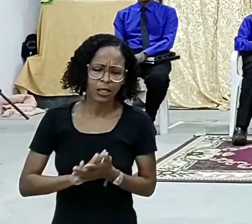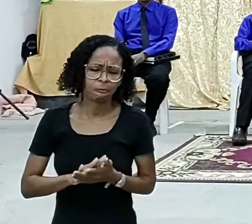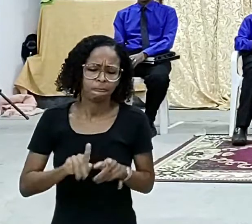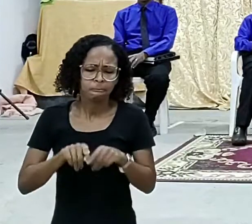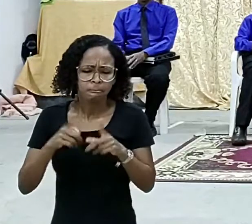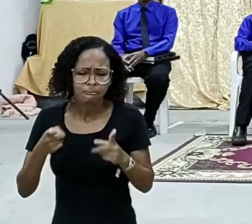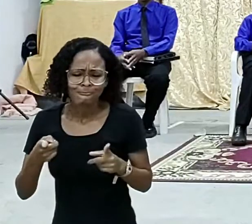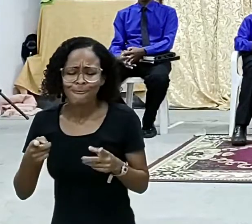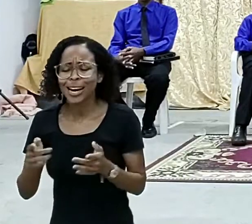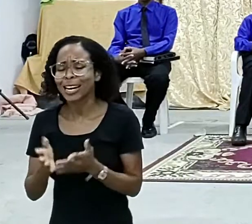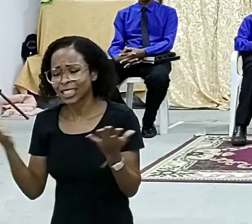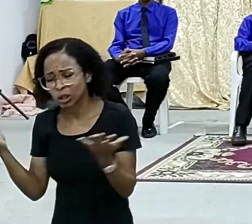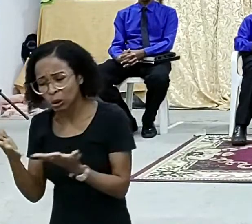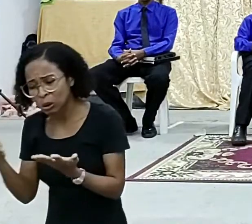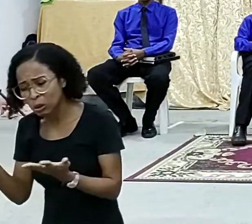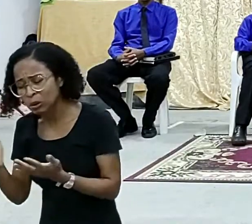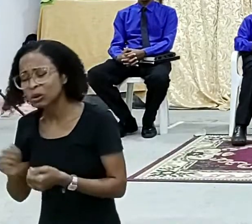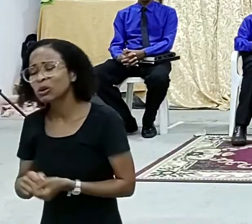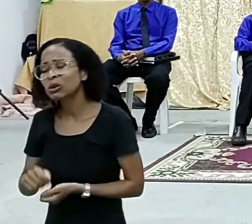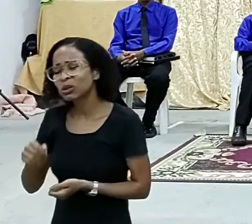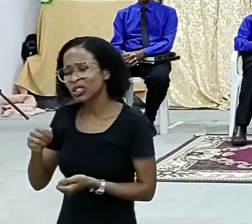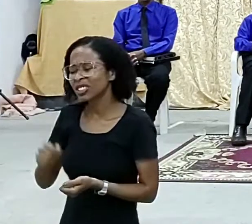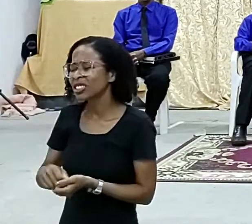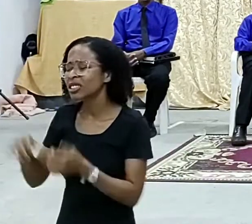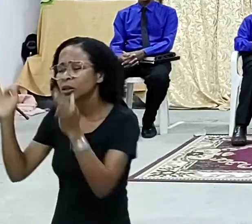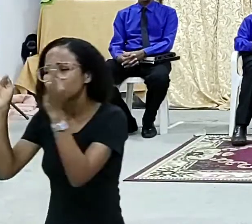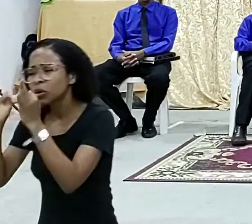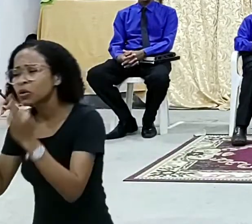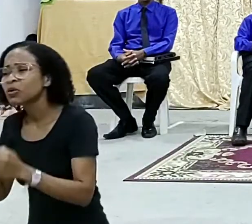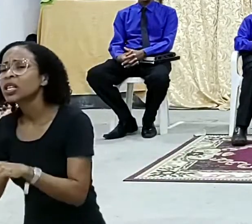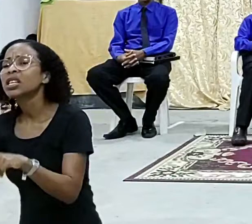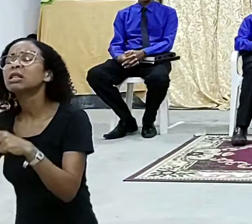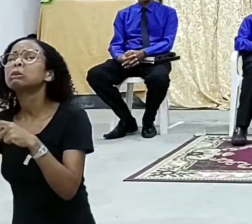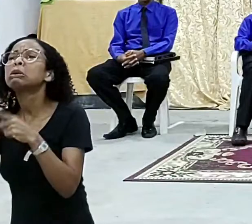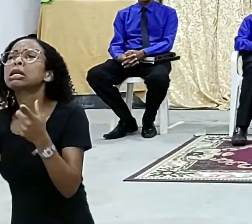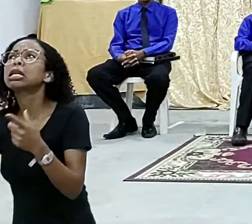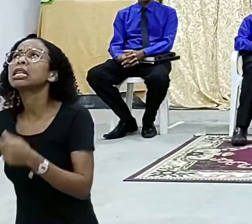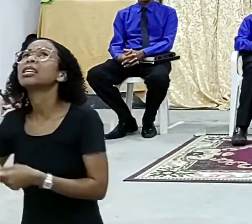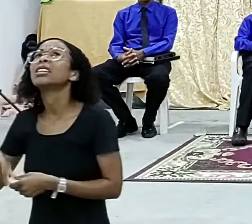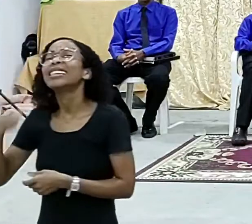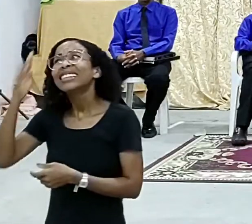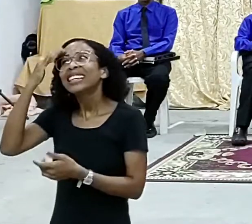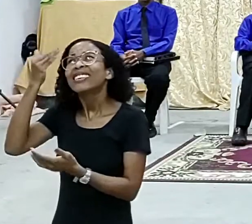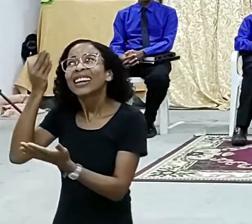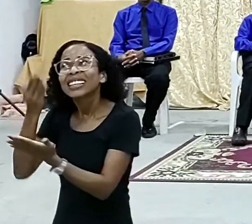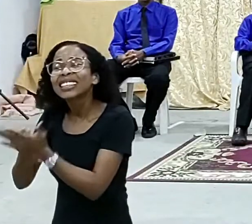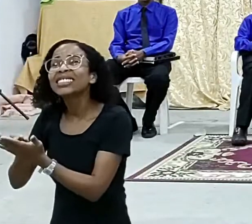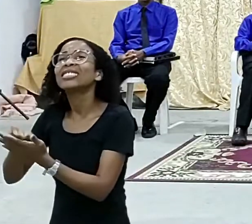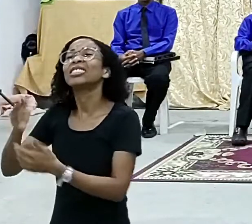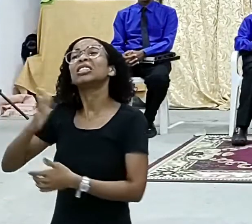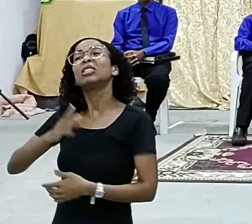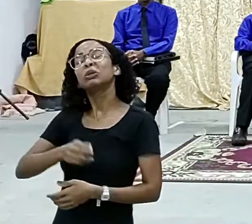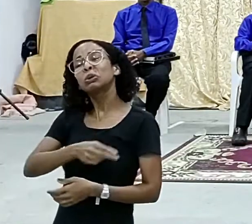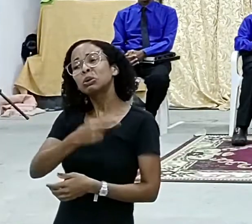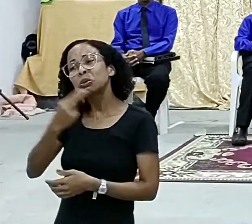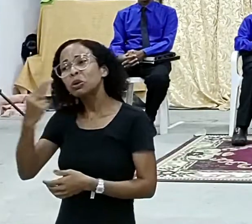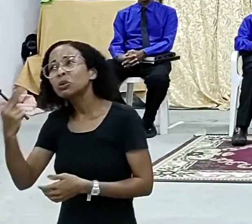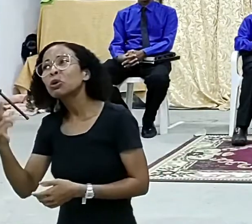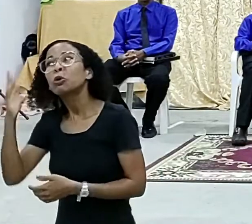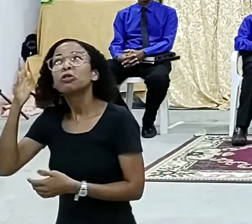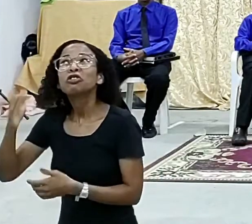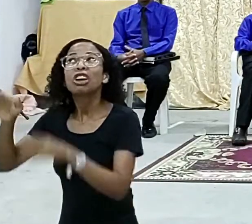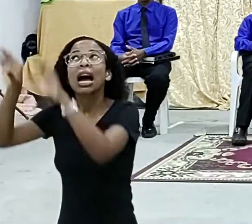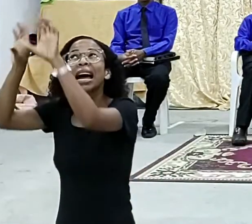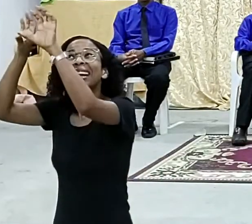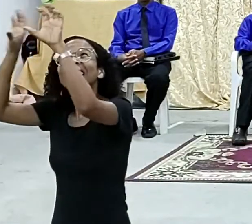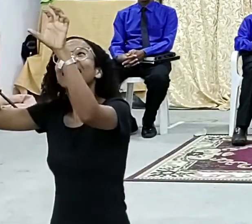vida, e nisso eu tenho propriedade, que quando o Senhor voltar, eu vou subir com Ele. Estou lutando a